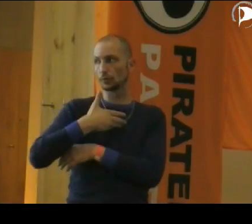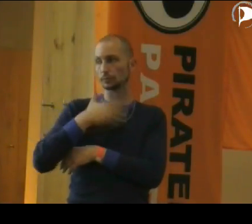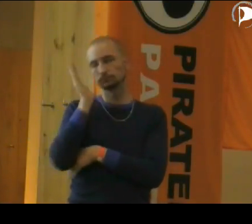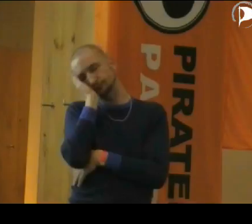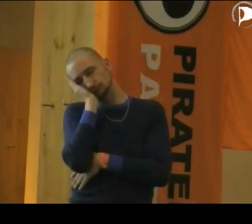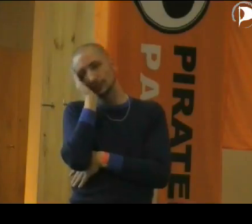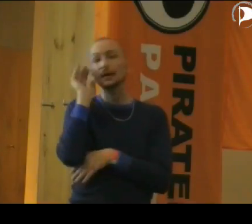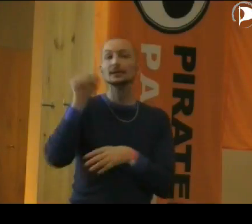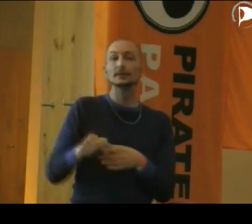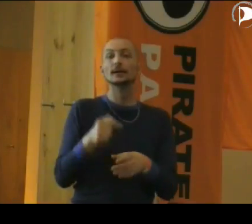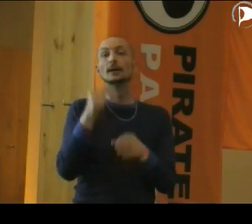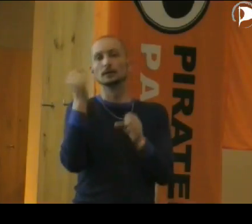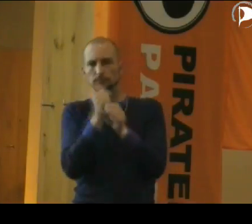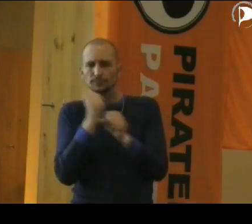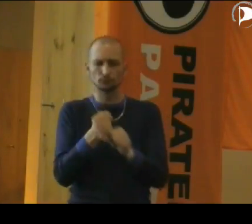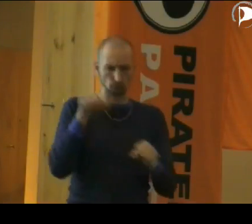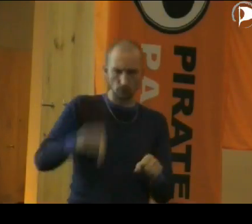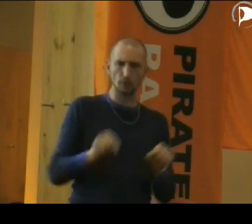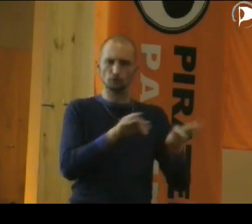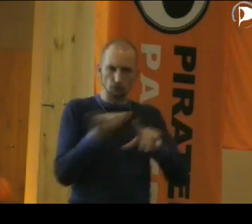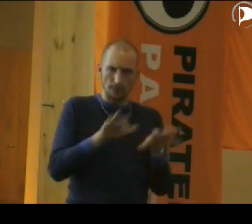wie sie fahrzeug